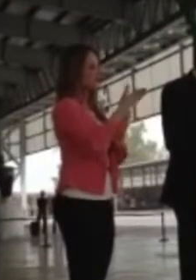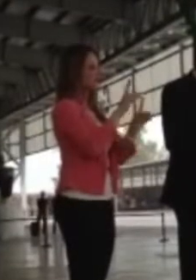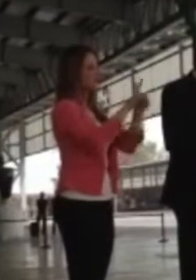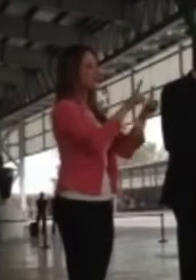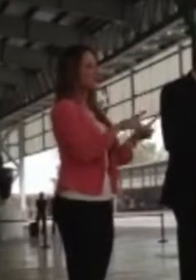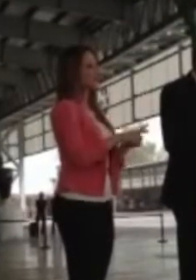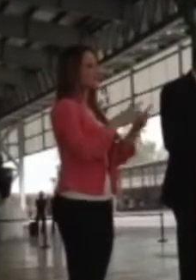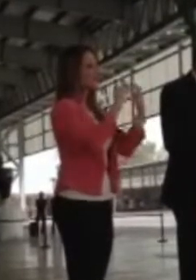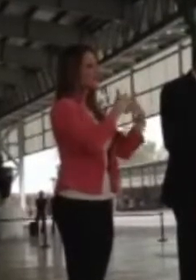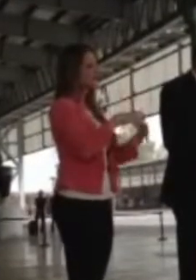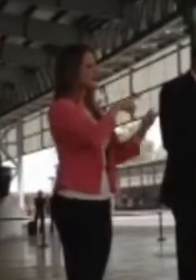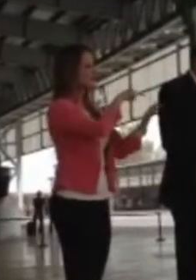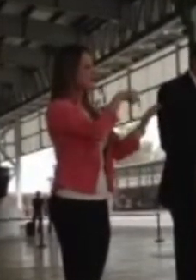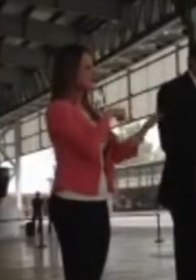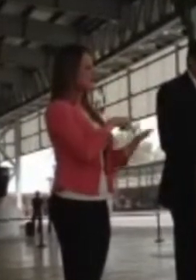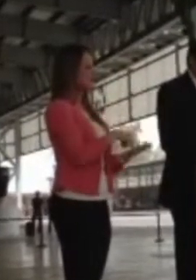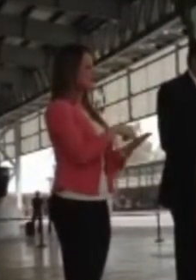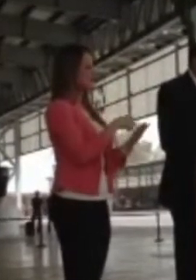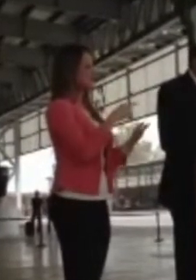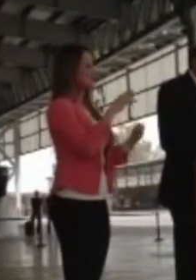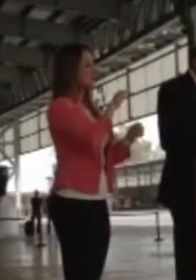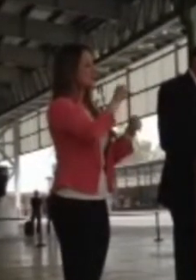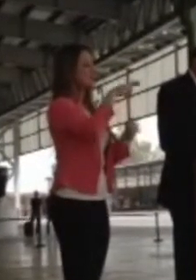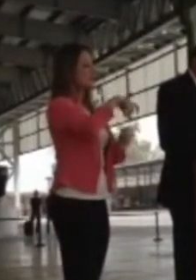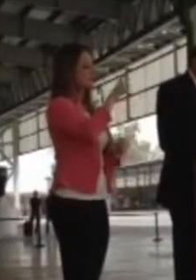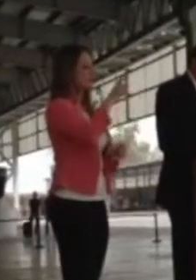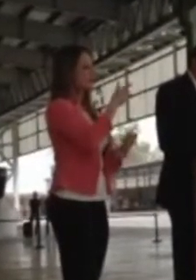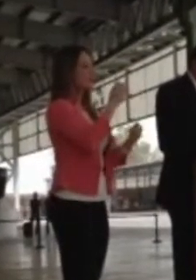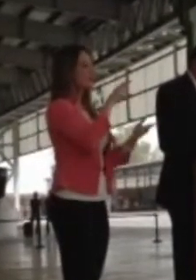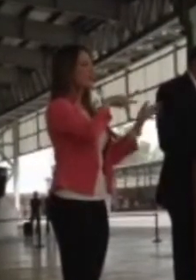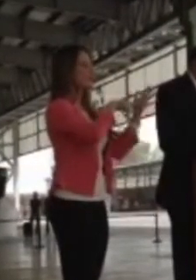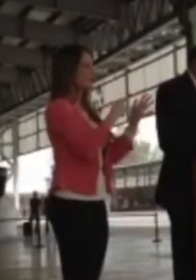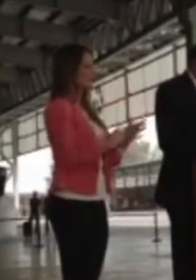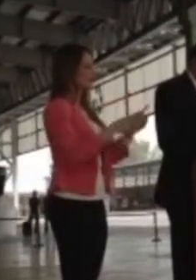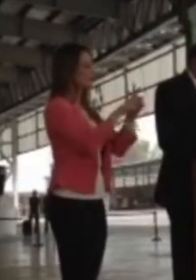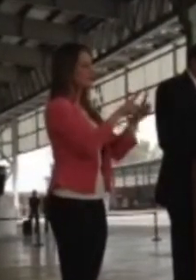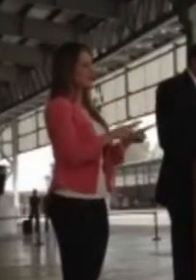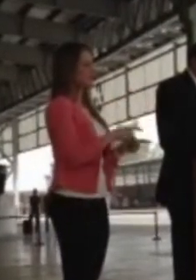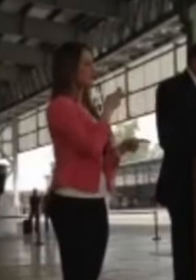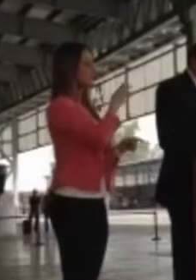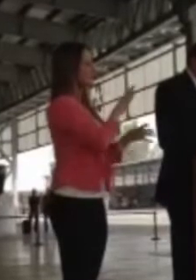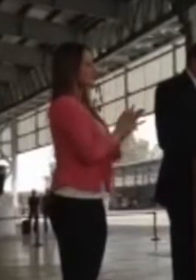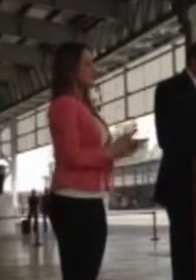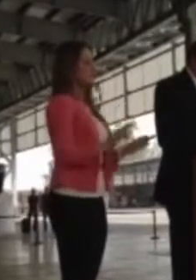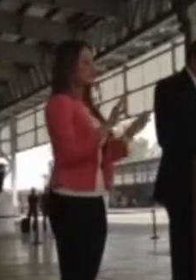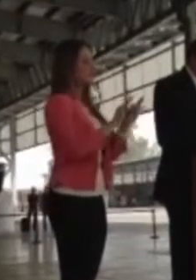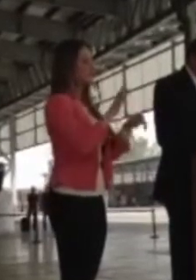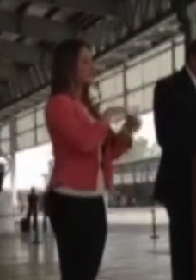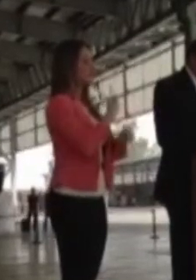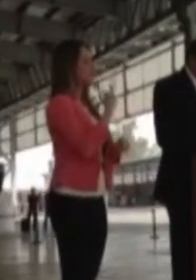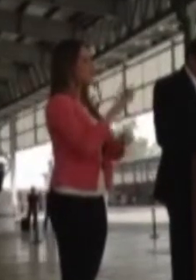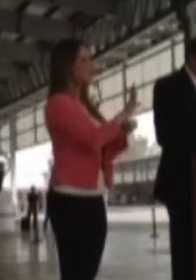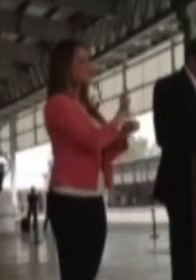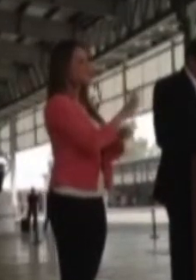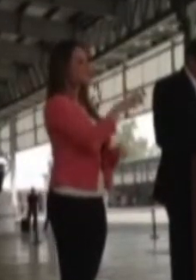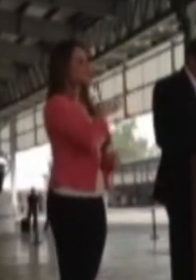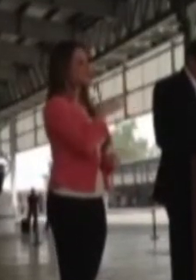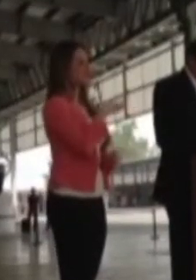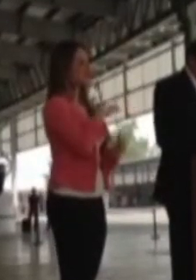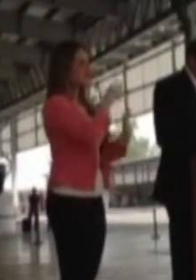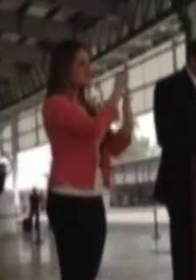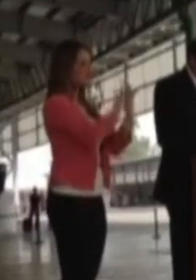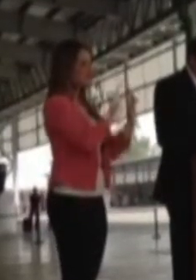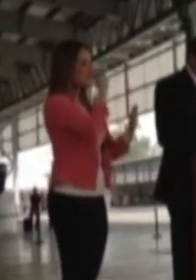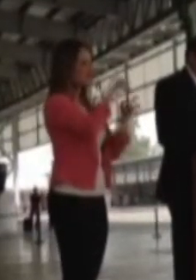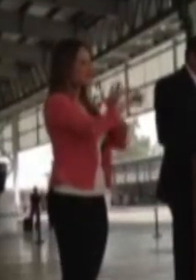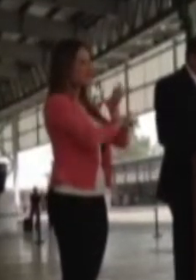más allá del monto y de su magnitud arquitectónica o de ingeniería, son relevantes por los beneficios que representan para el